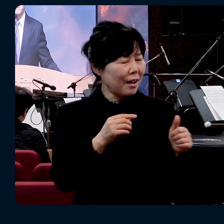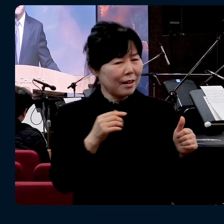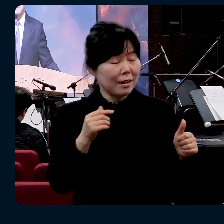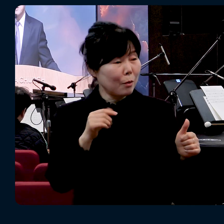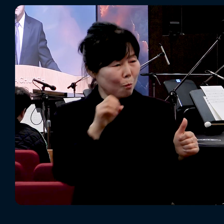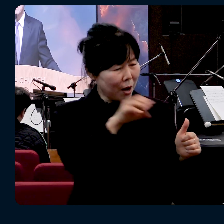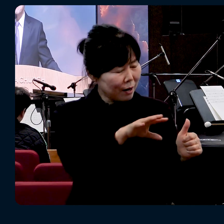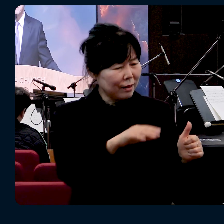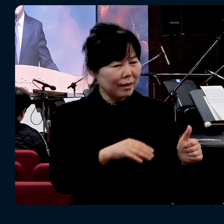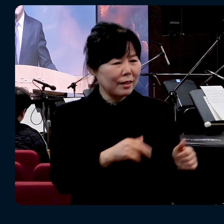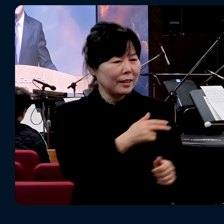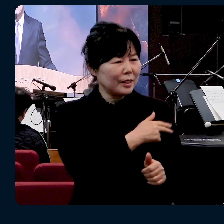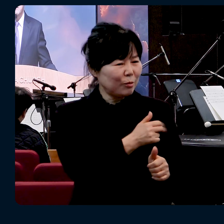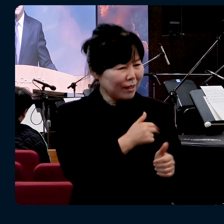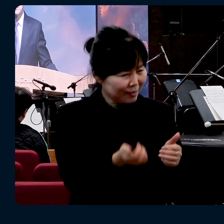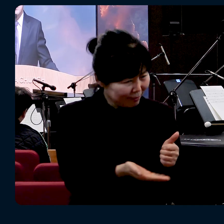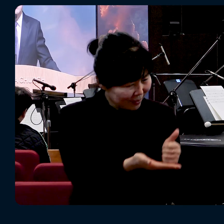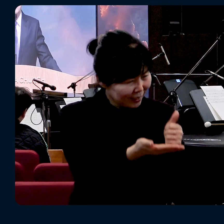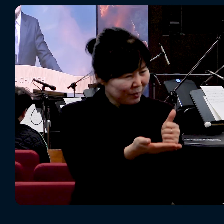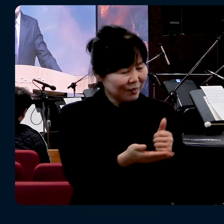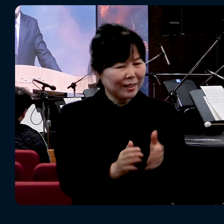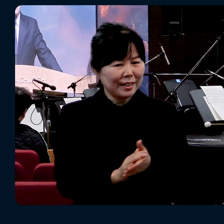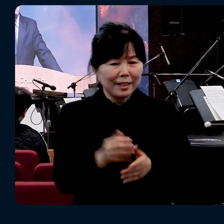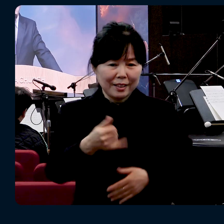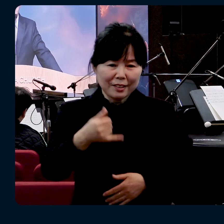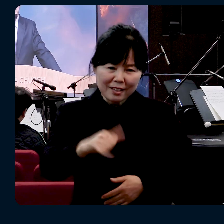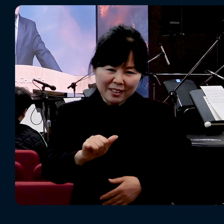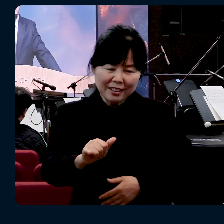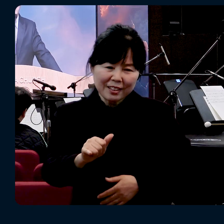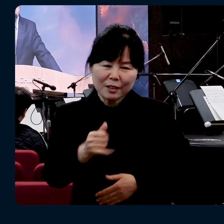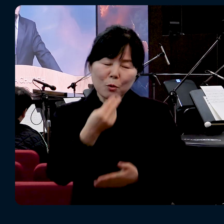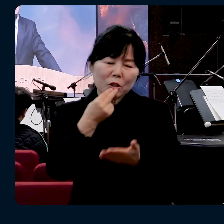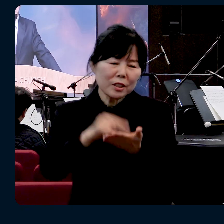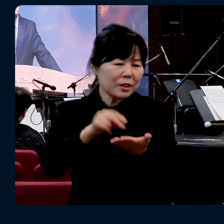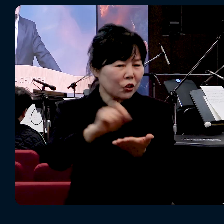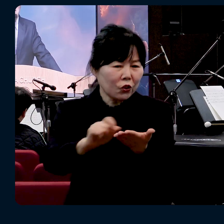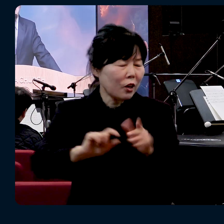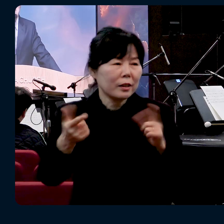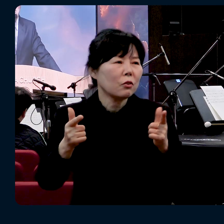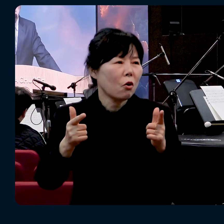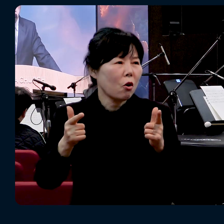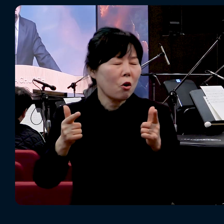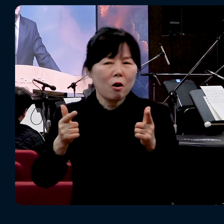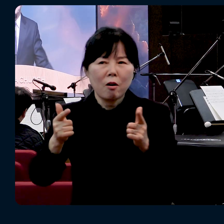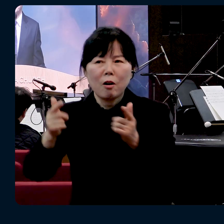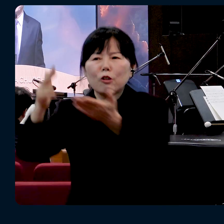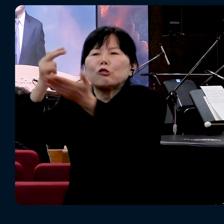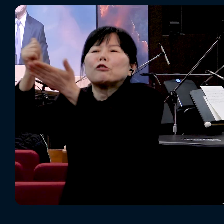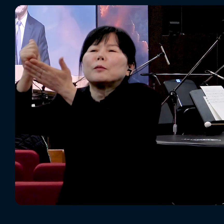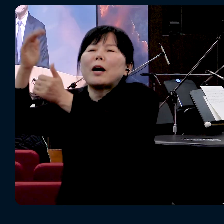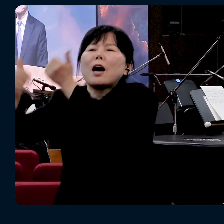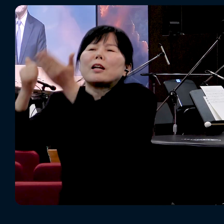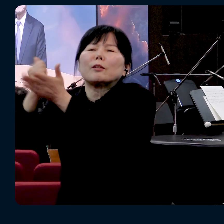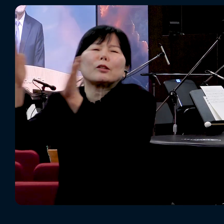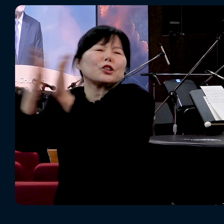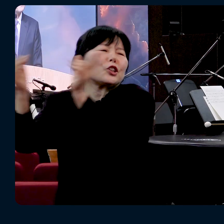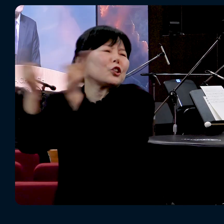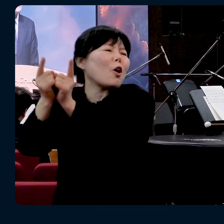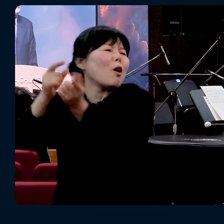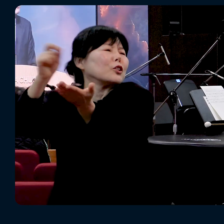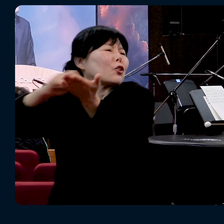그래서 제가 그랬어요. 집사님, 그거 자녀들이 쓴 거 아니고요, 우리 주님께서 하시는 말씀입니다.